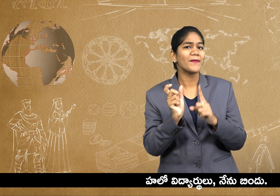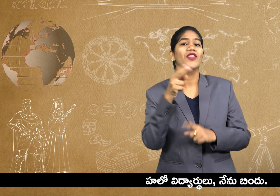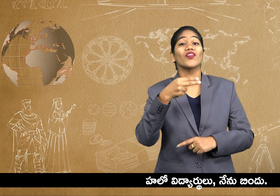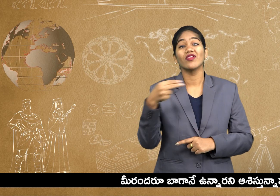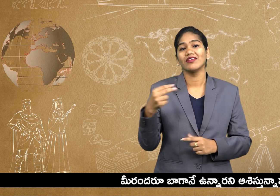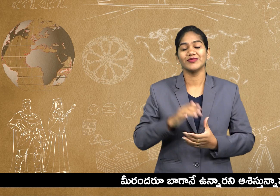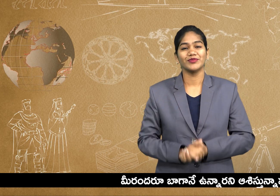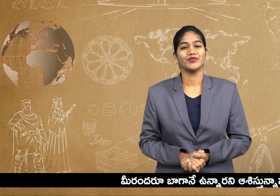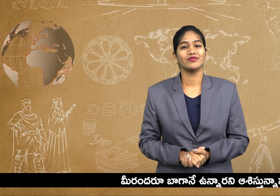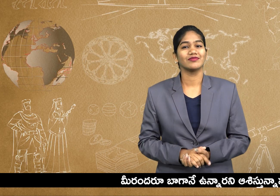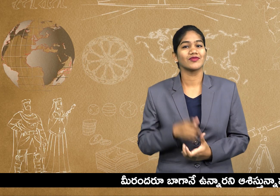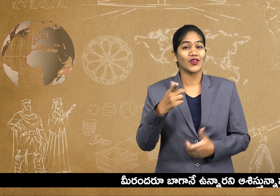మీరందరూ బాగున్నారు కదా?